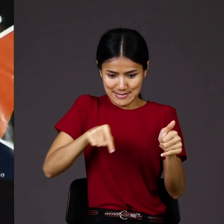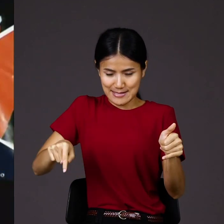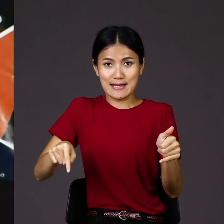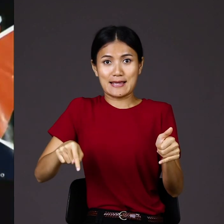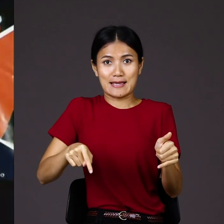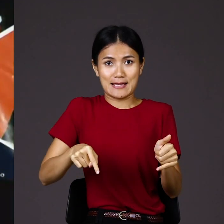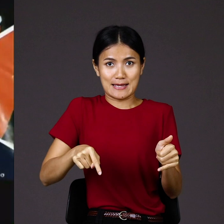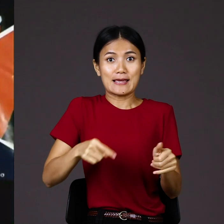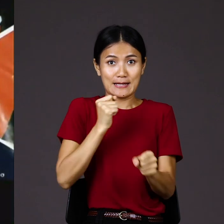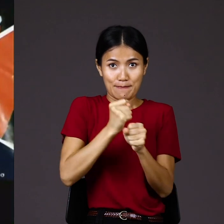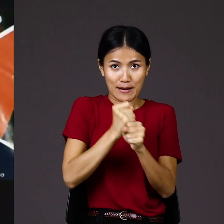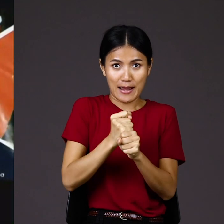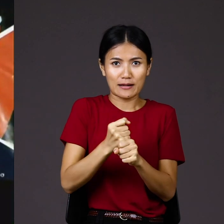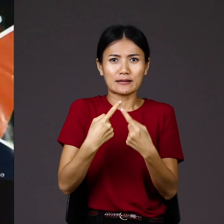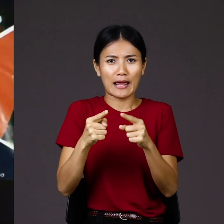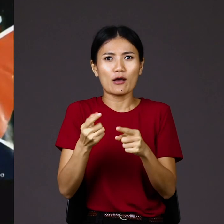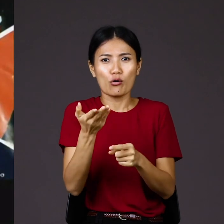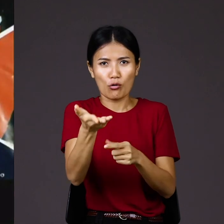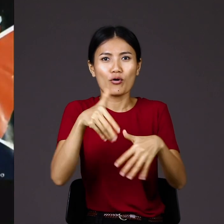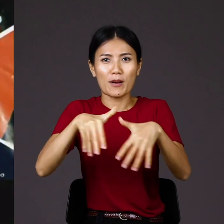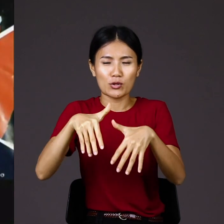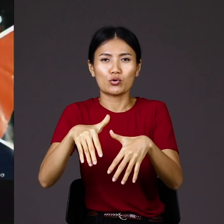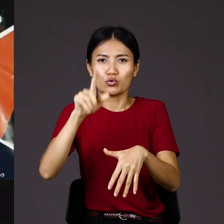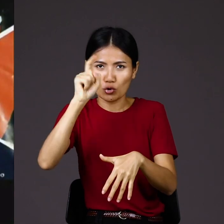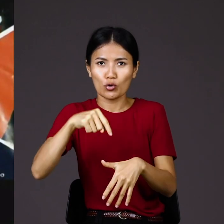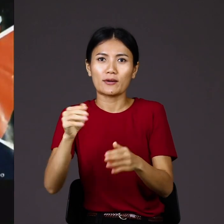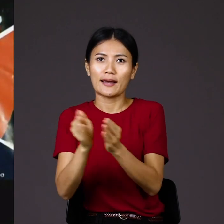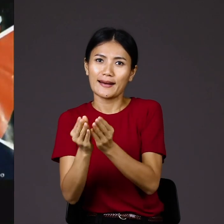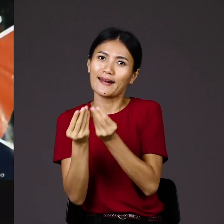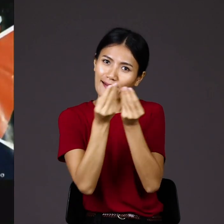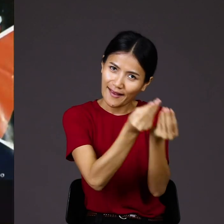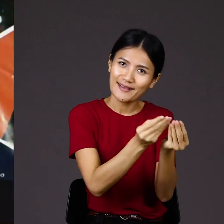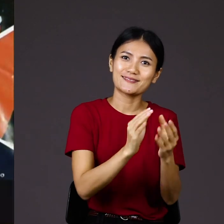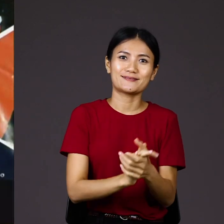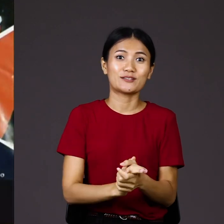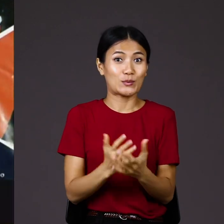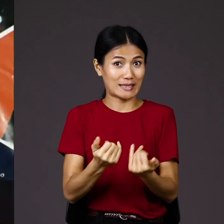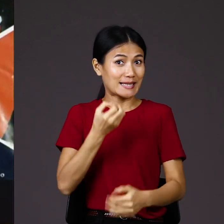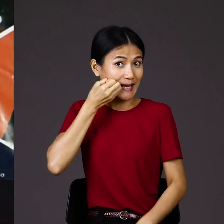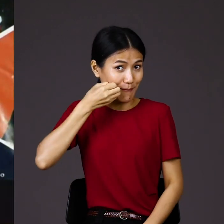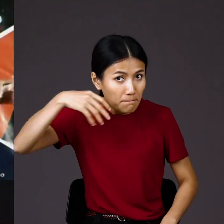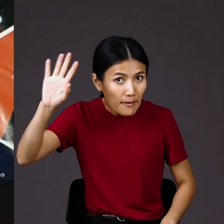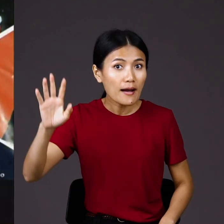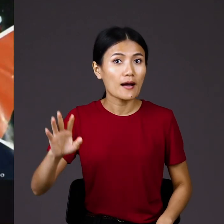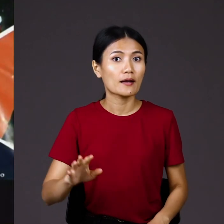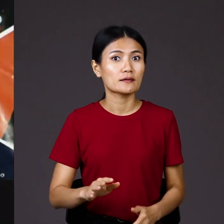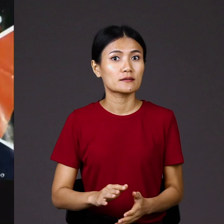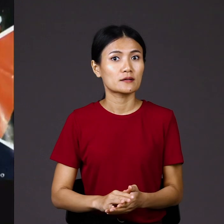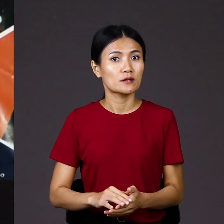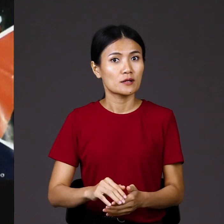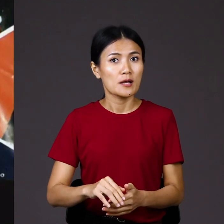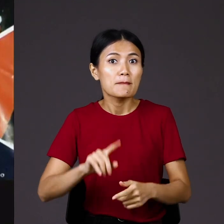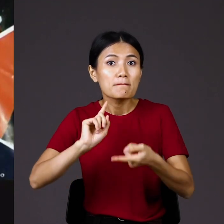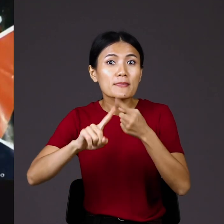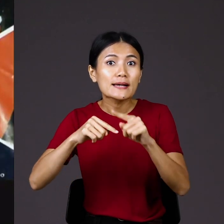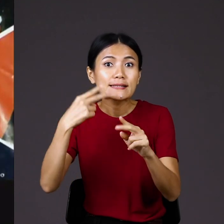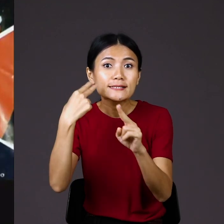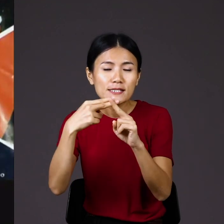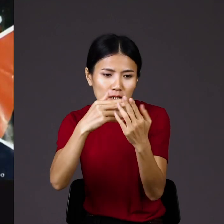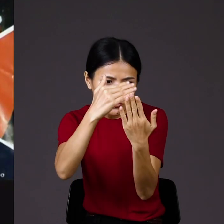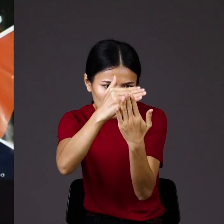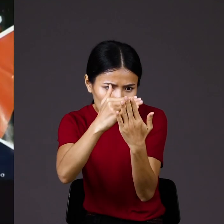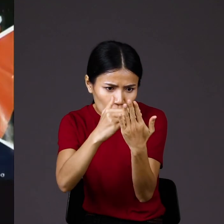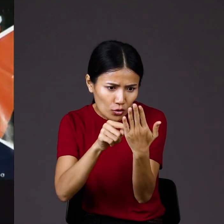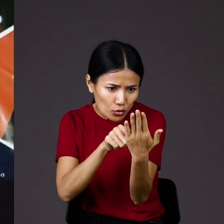านแล้วสนับสนุนเขาหน่อยออกแรงให้เขาหน่อยกลับบ้านไปคืนนี้ไปนั่งไล่ชื่อ